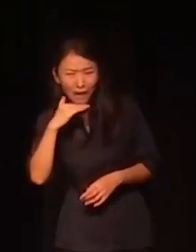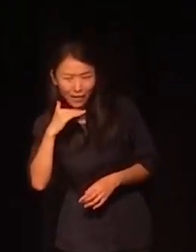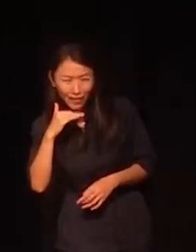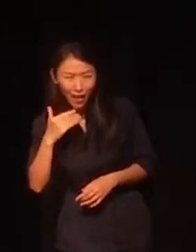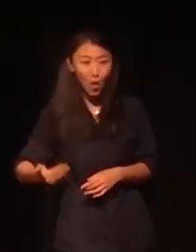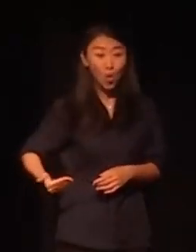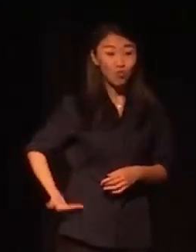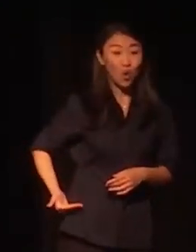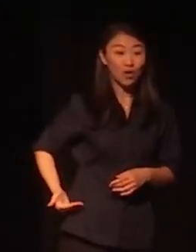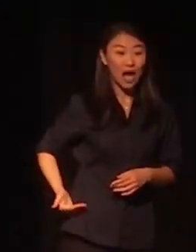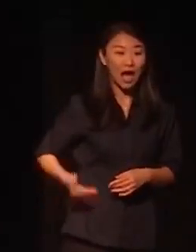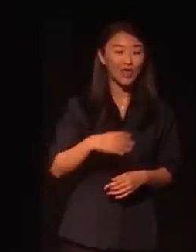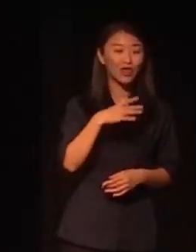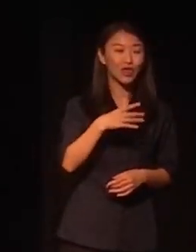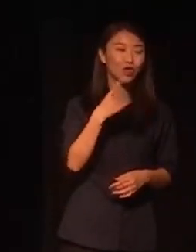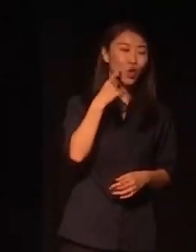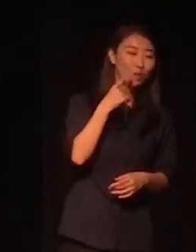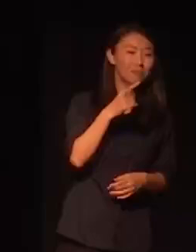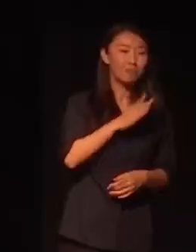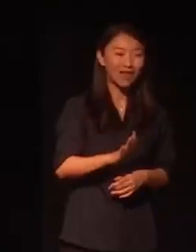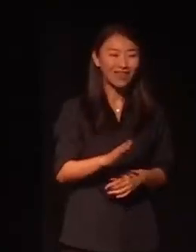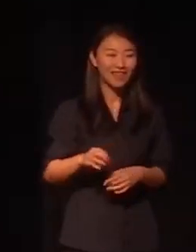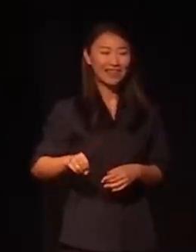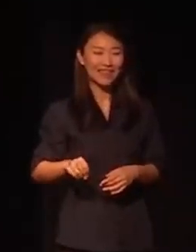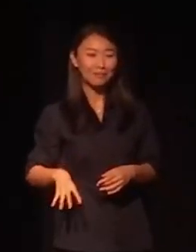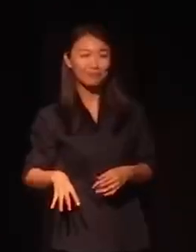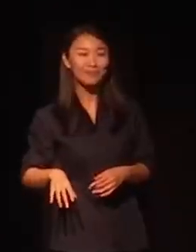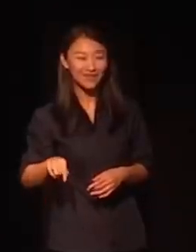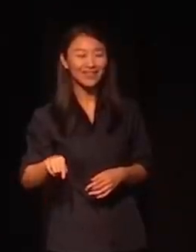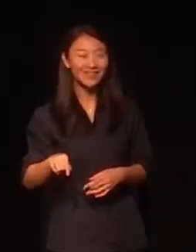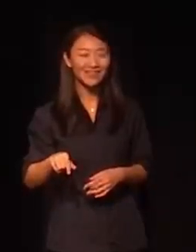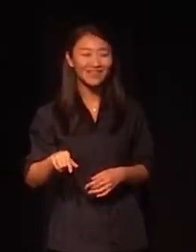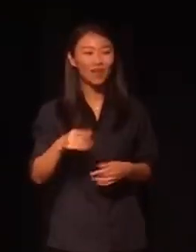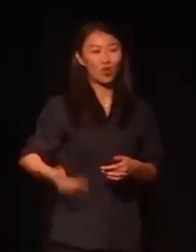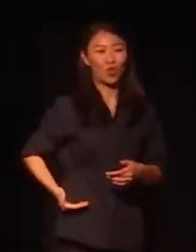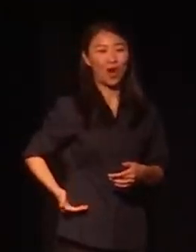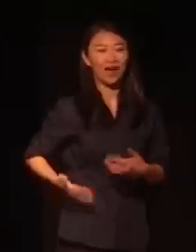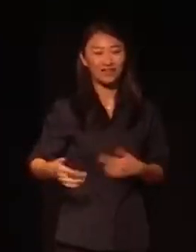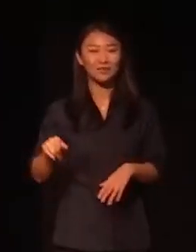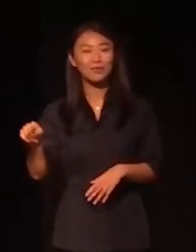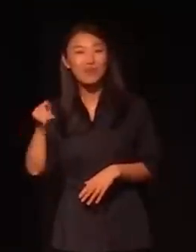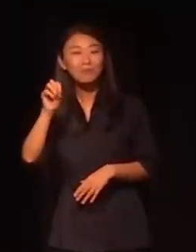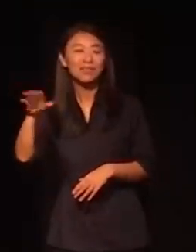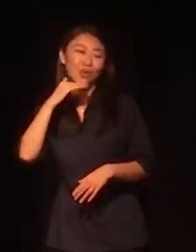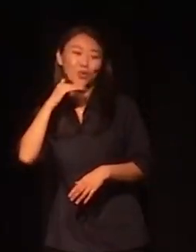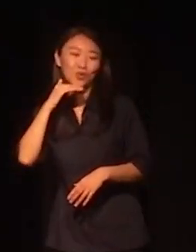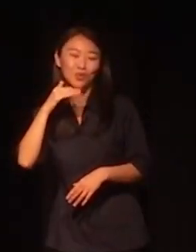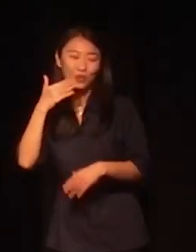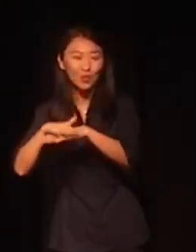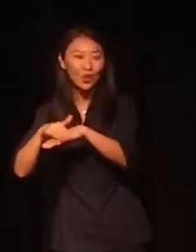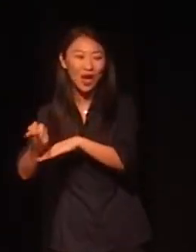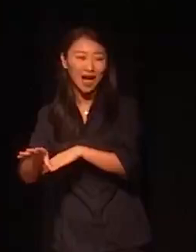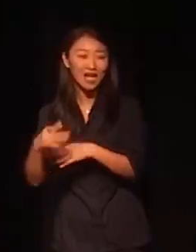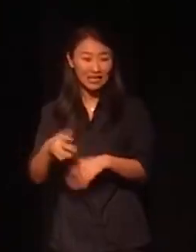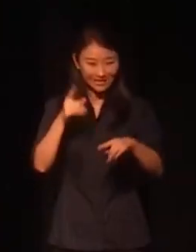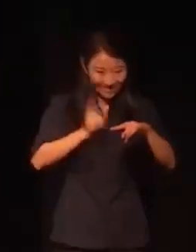In Cantonese it's 唐不甩. It's easier to pronounce in Cantonese, but actually it means dumplings in syrup.